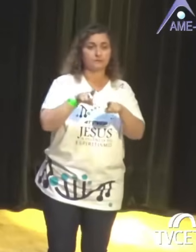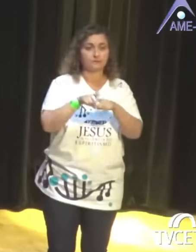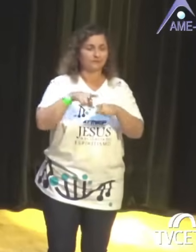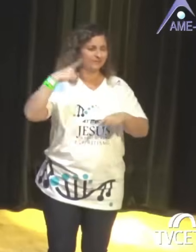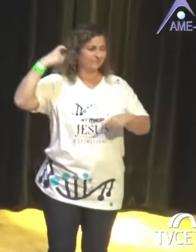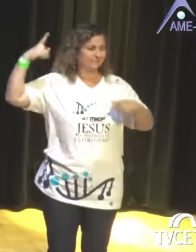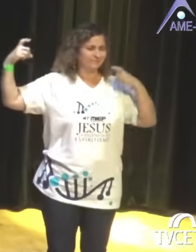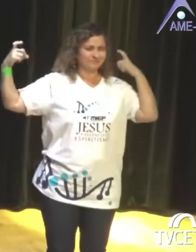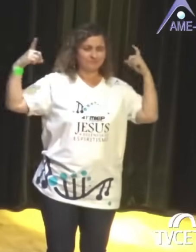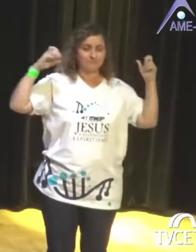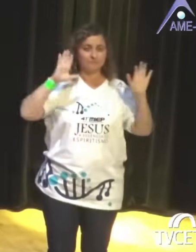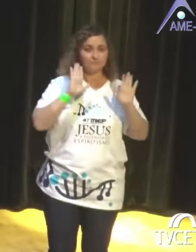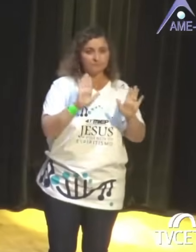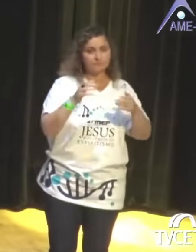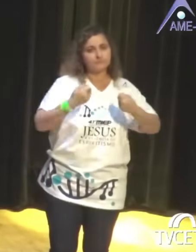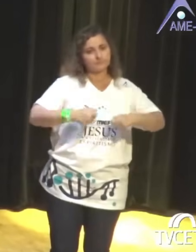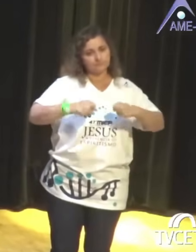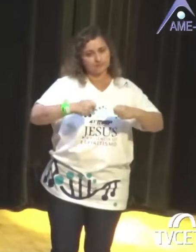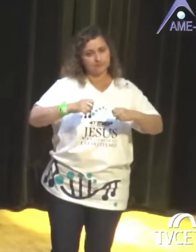força